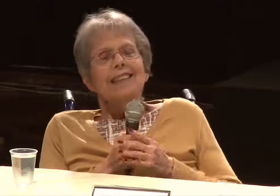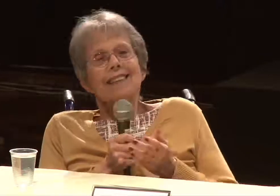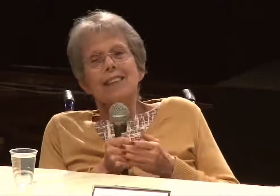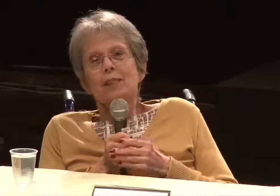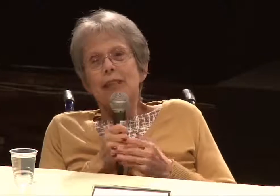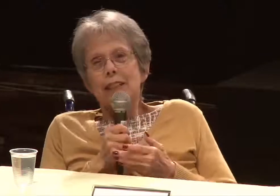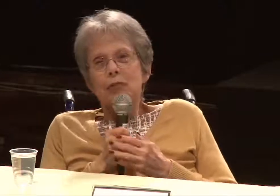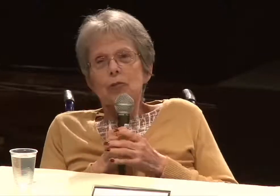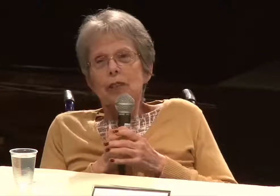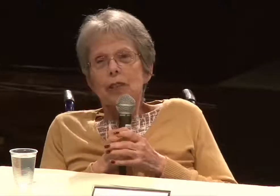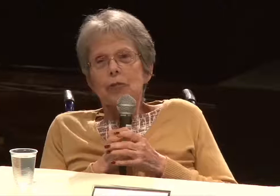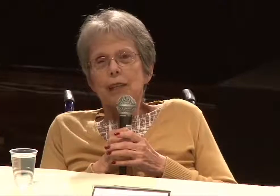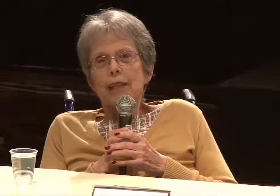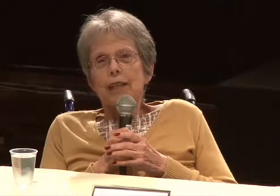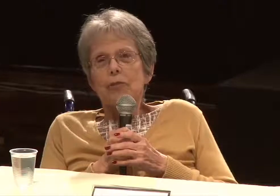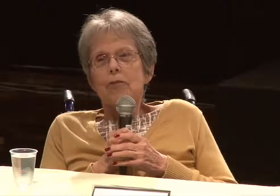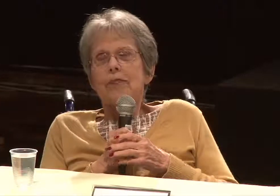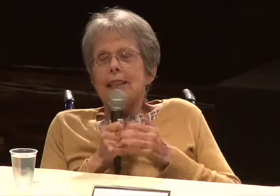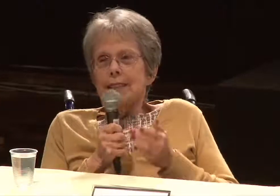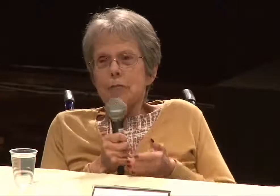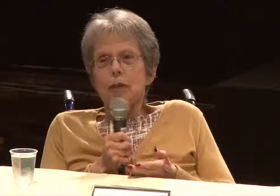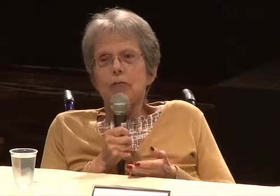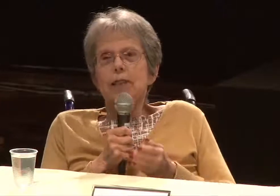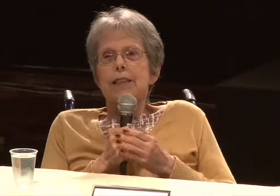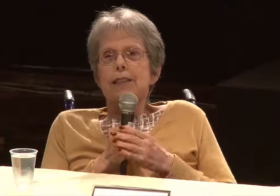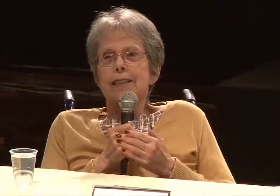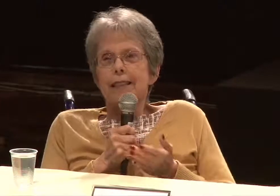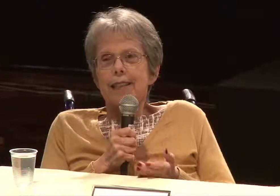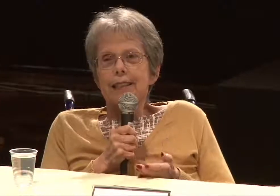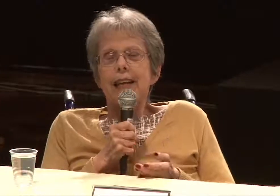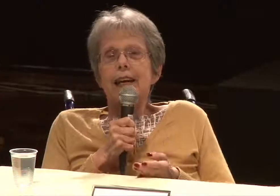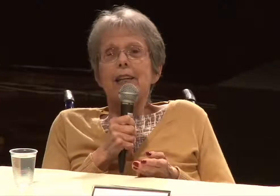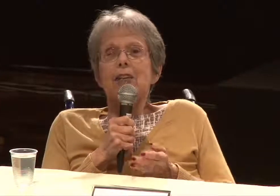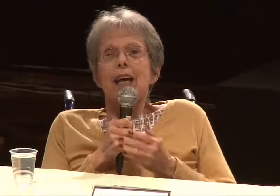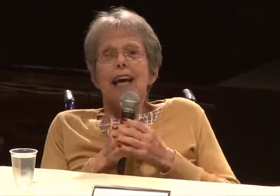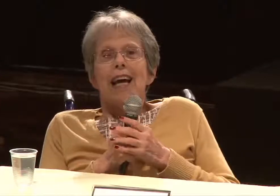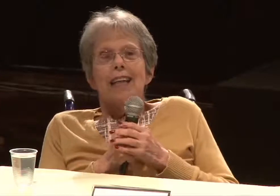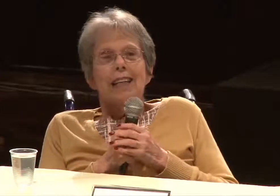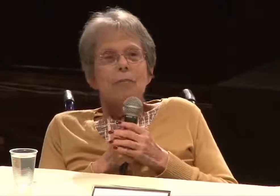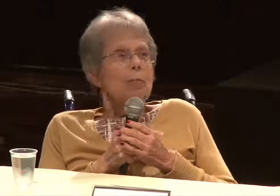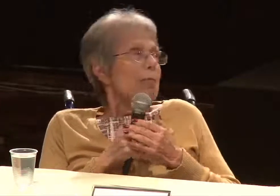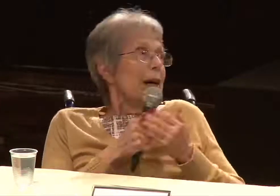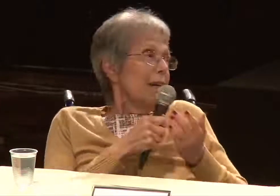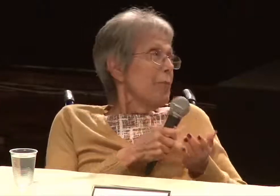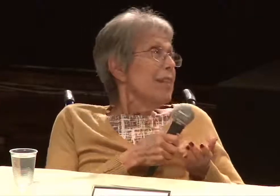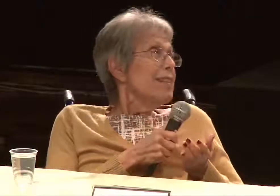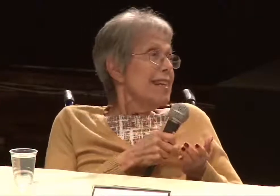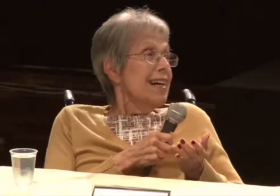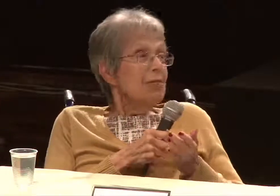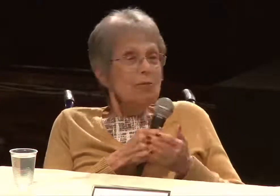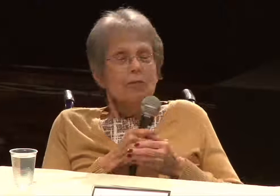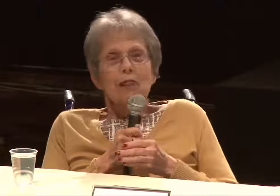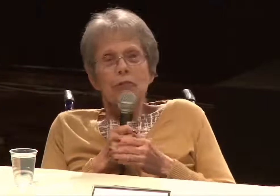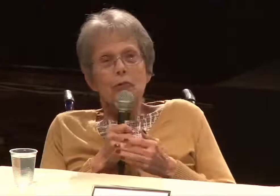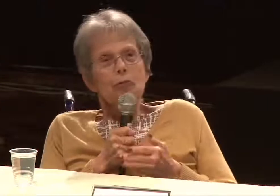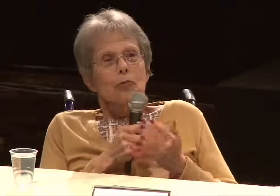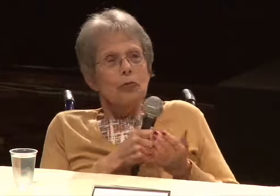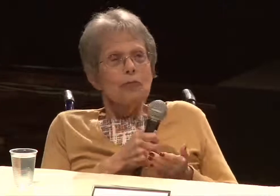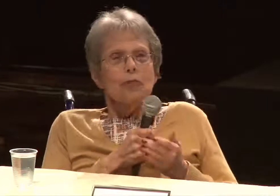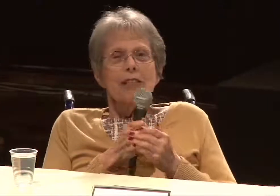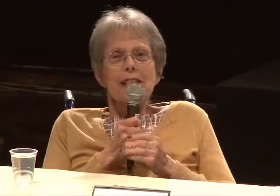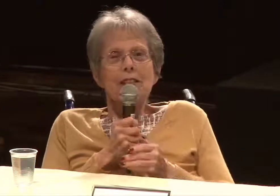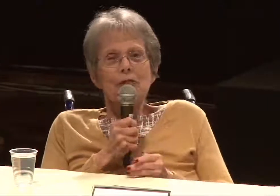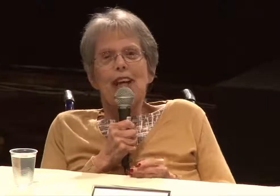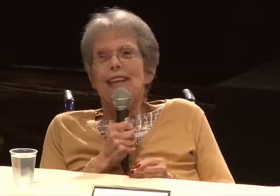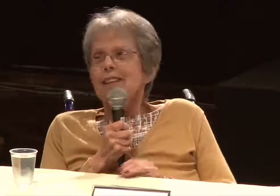Então, é nisso que eu quero trazer para vocês essas ideias E parabenizar com a Fiocruz,